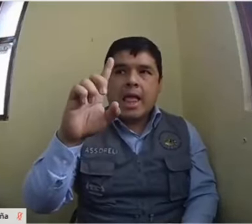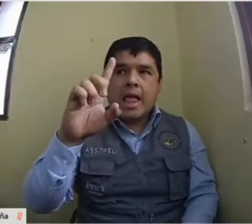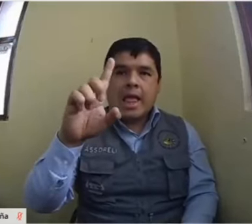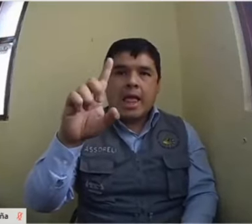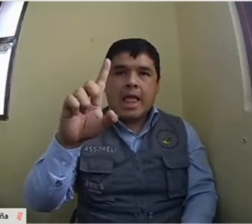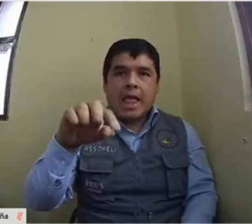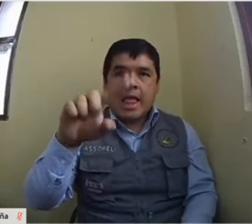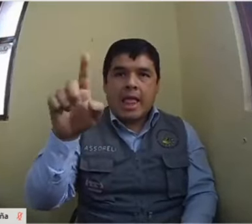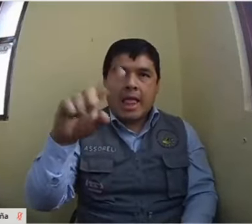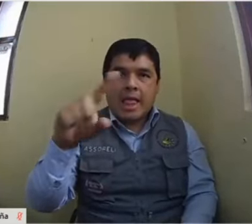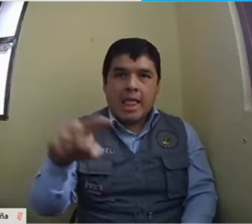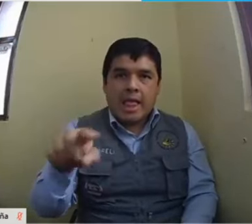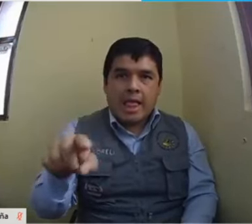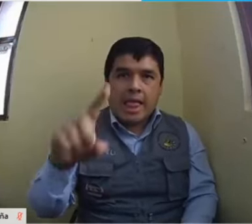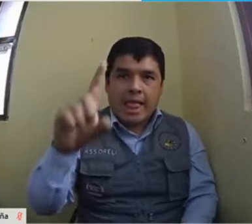La letra E